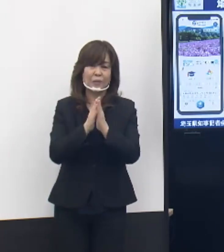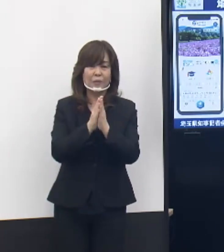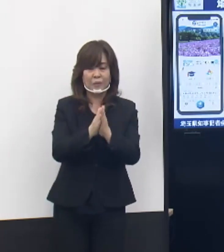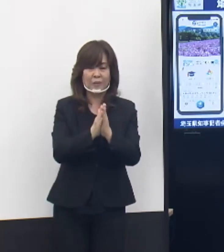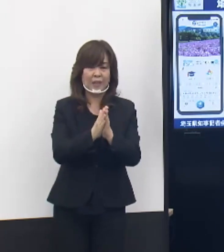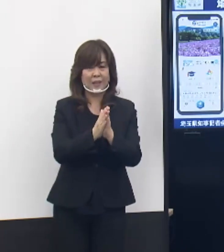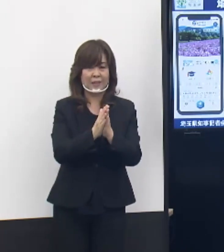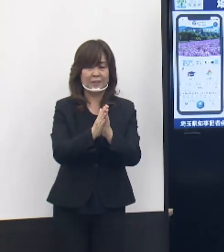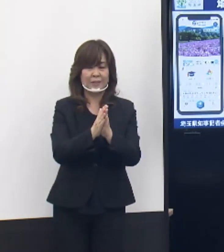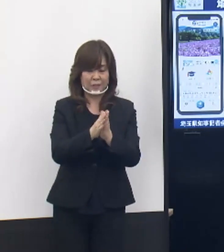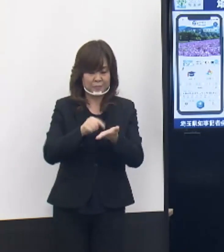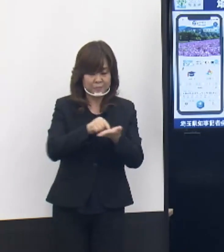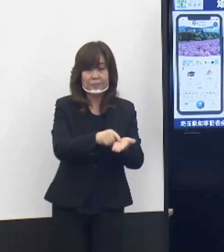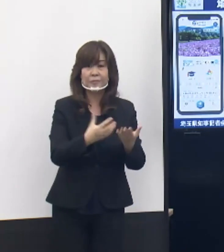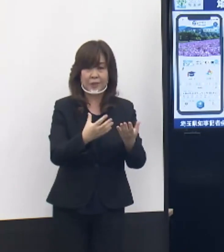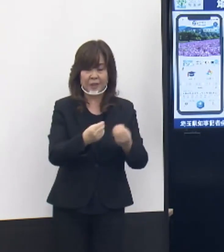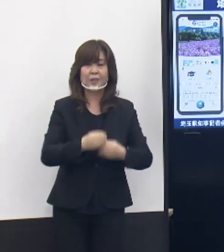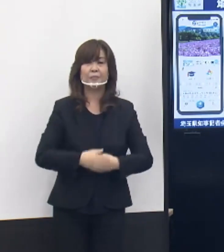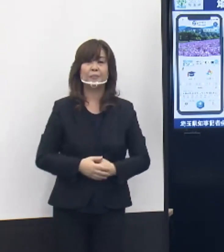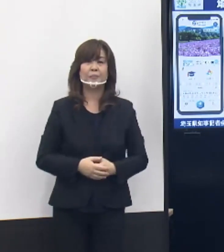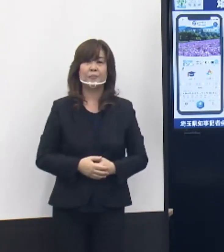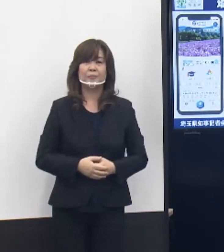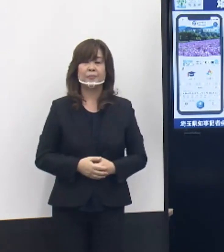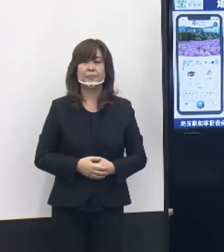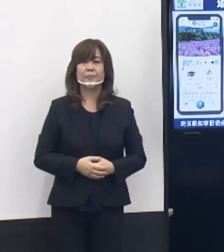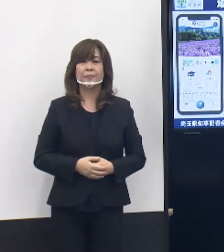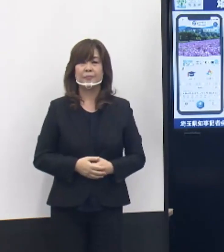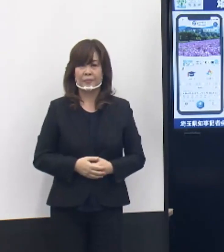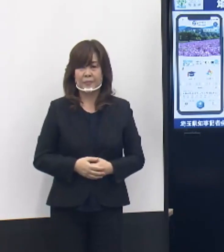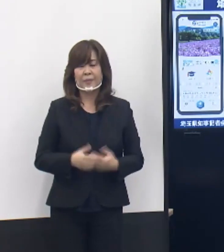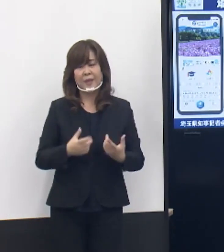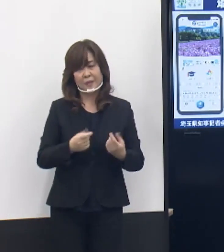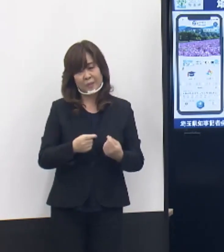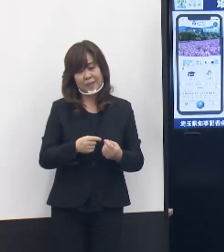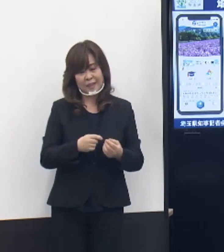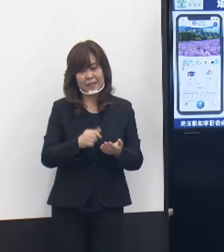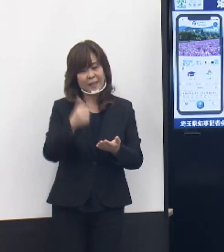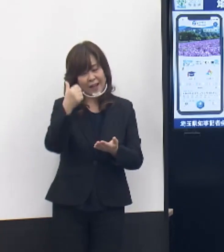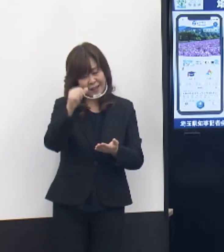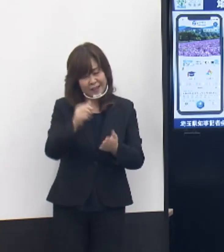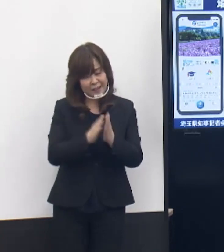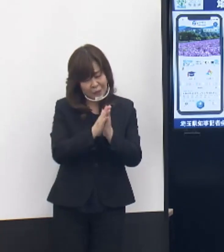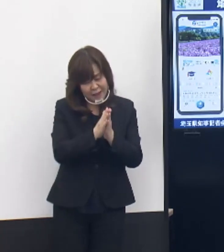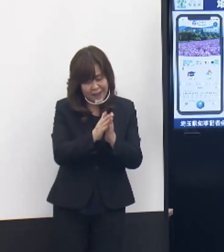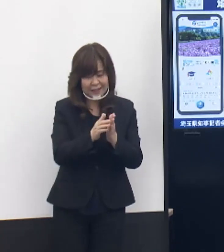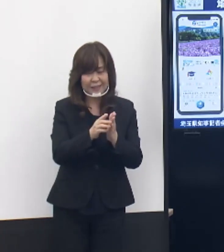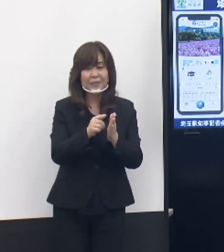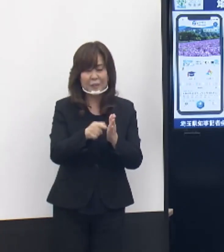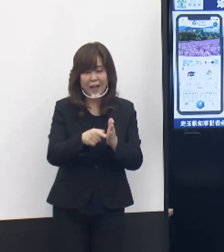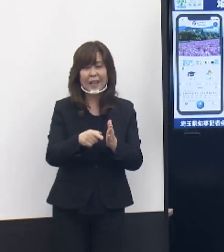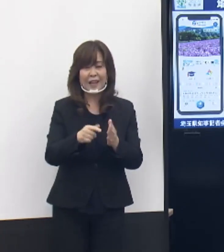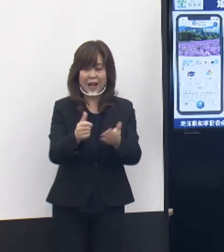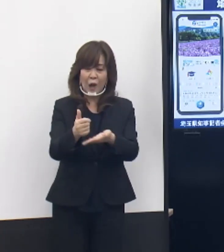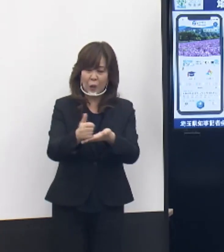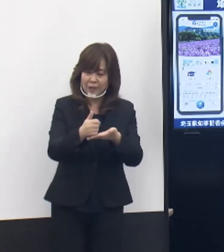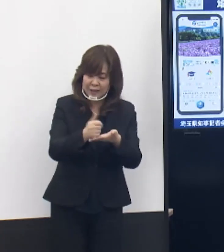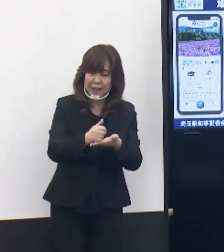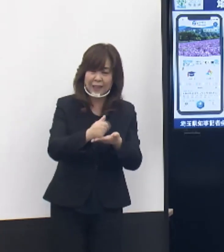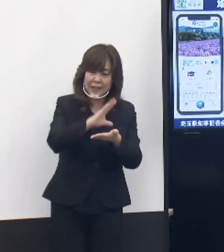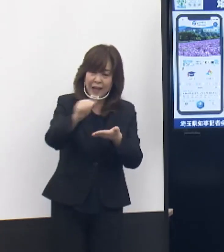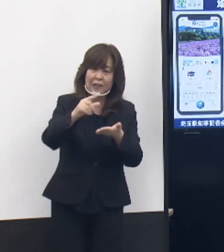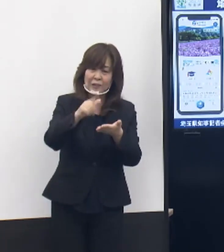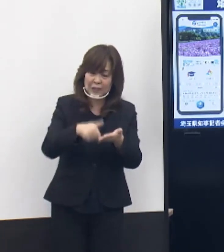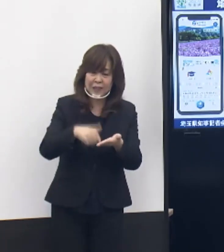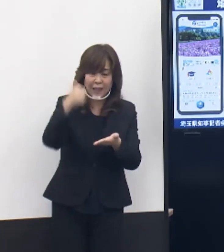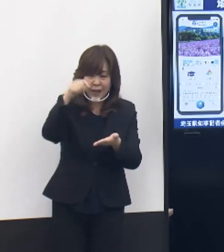々の方から申し上げておりますが、やっぱり負担感が強い。特にお酒飲んだ後にですね、お帰りの際に、